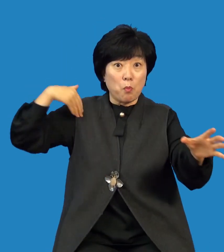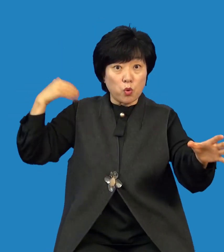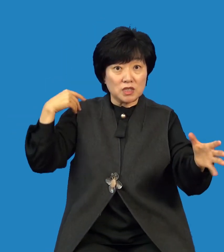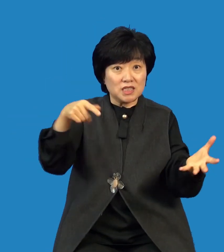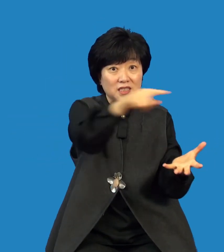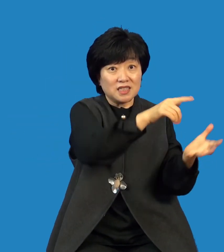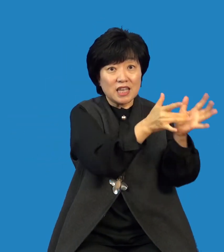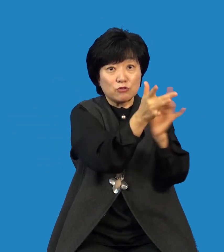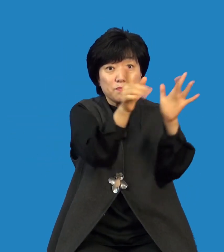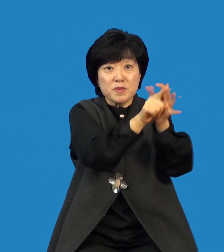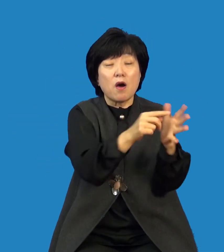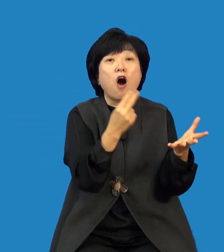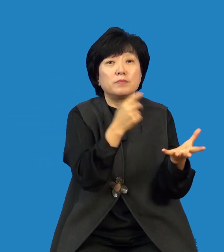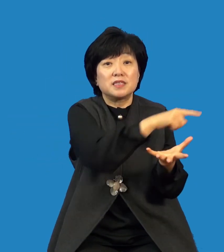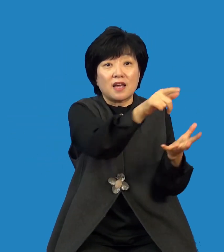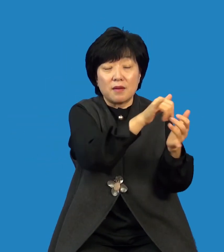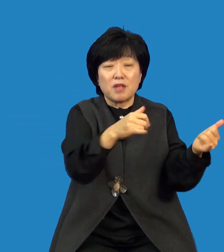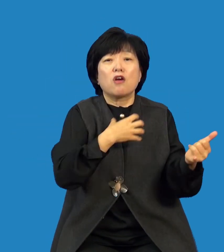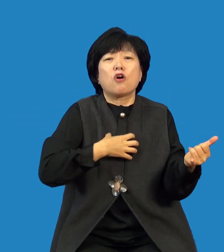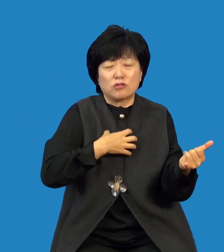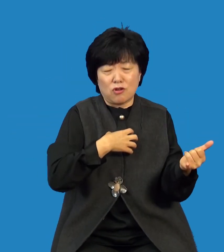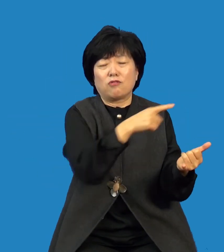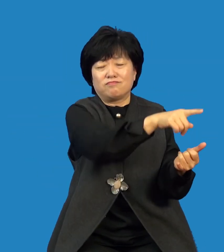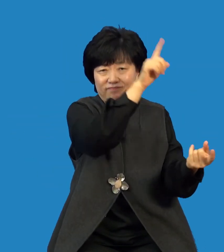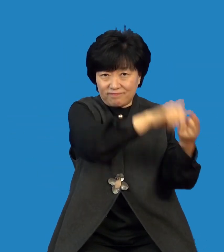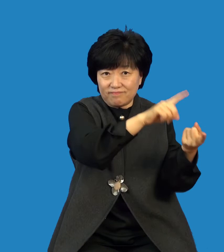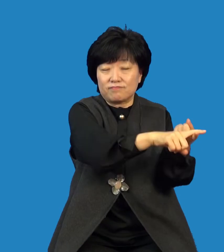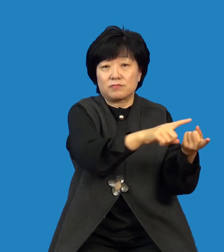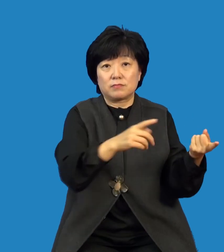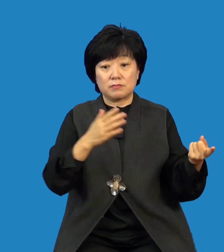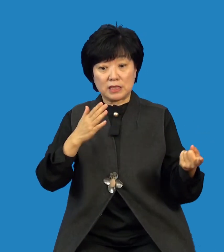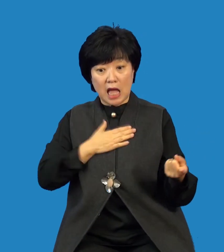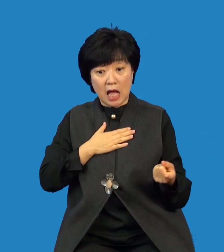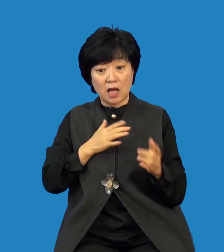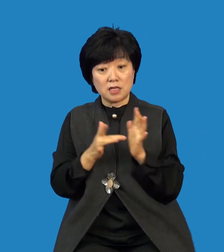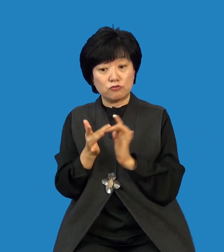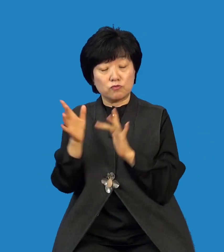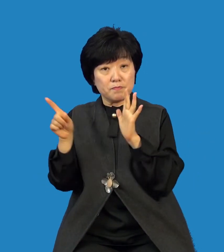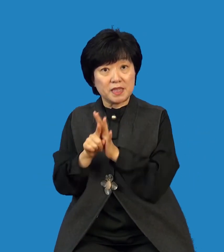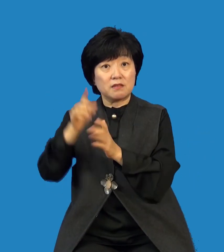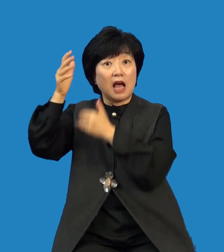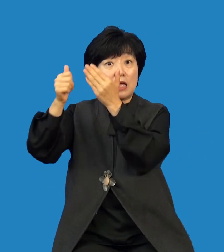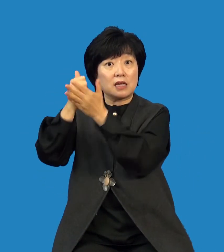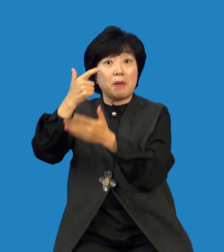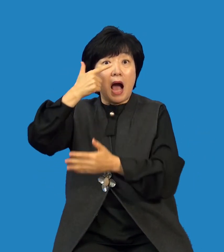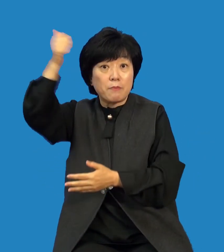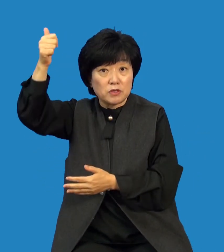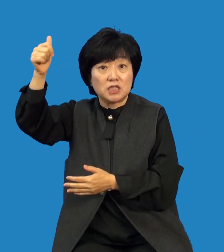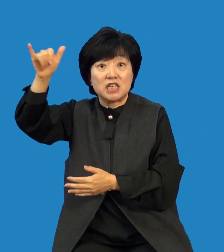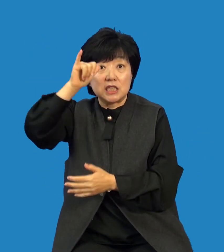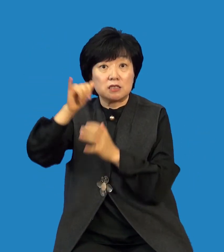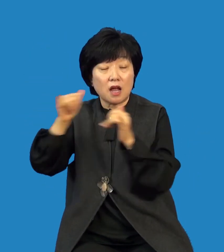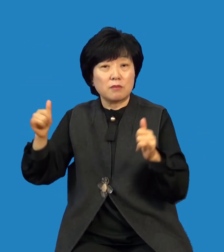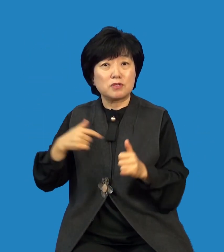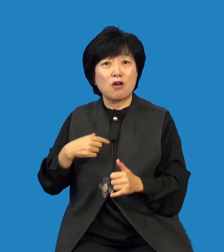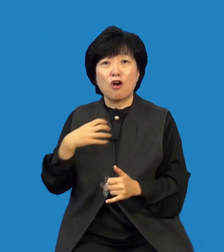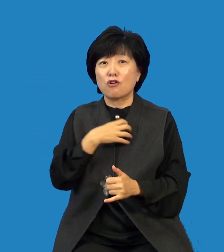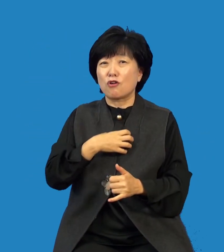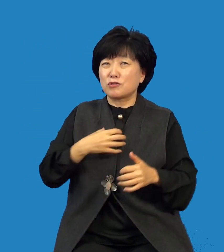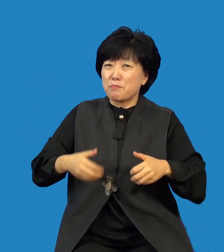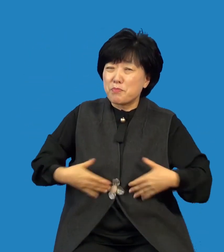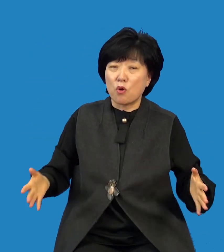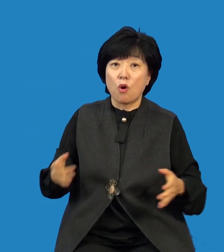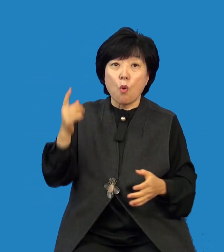왜? 아버지께서 너희에게 이런 것이 있어야 될 줄을 이미 다 아신다는 거야. 너희에게 이 모든 것을 다 더하신다는 거야.